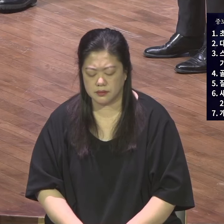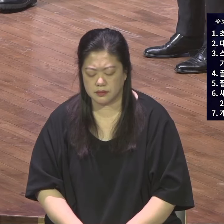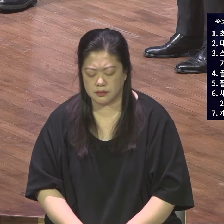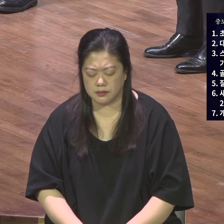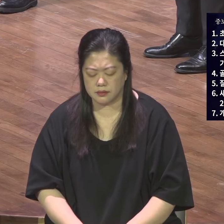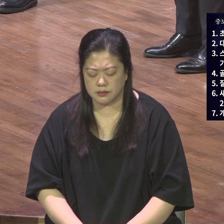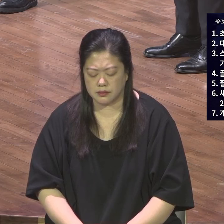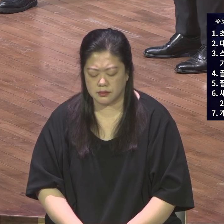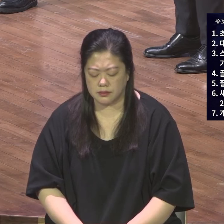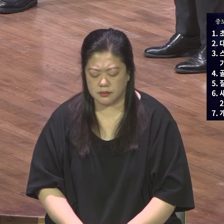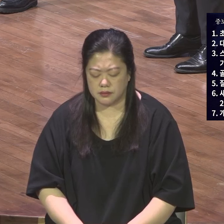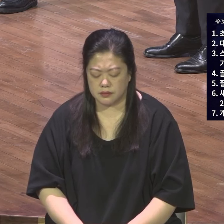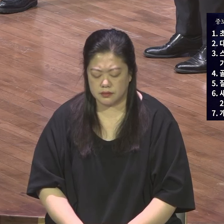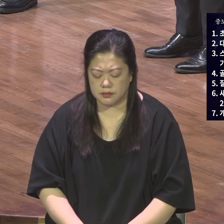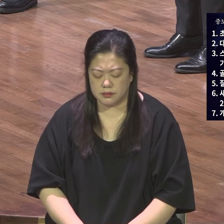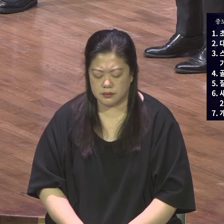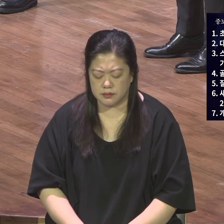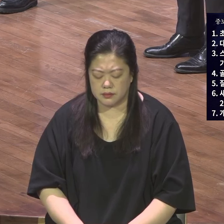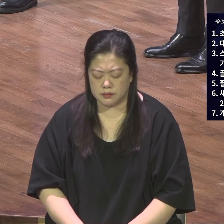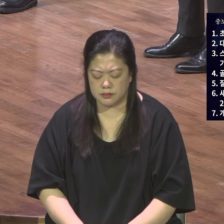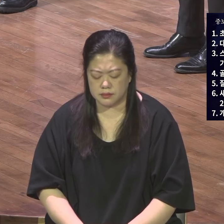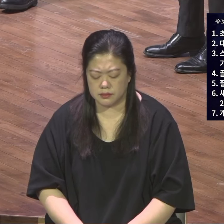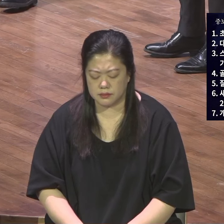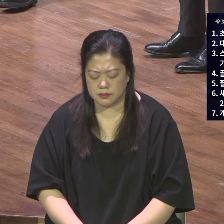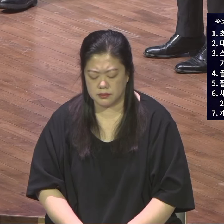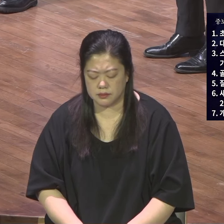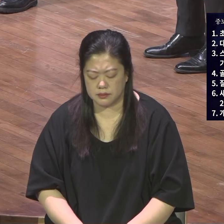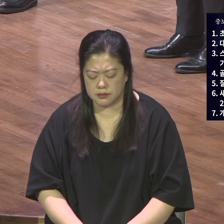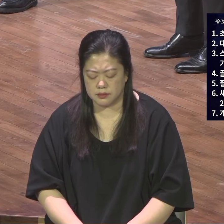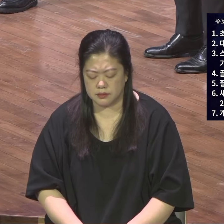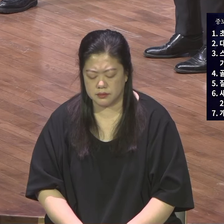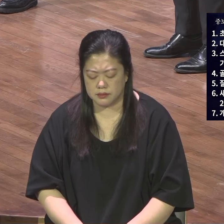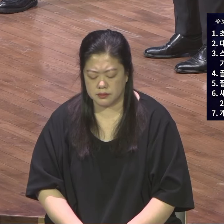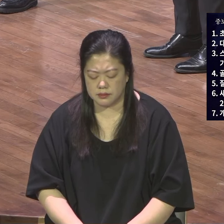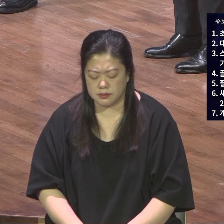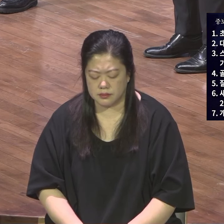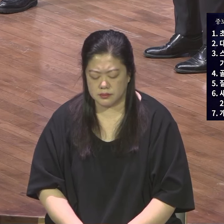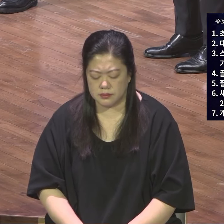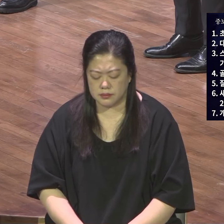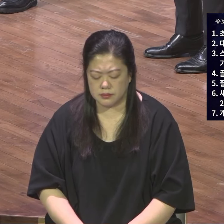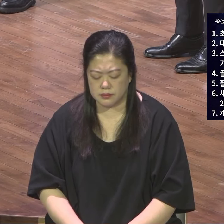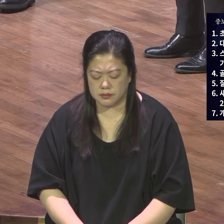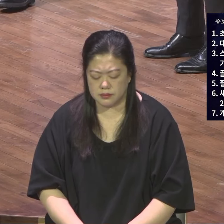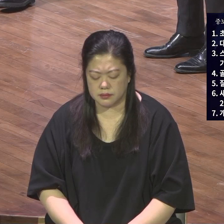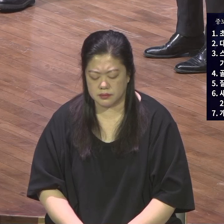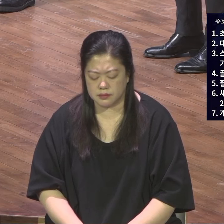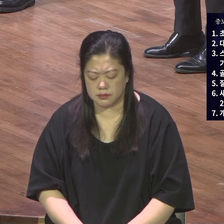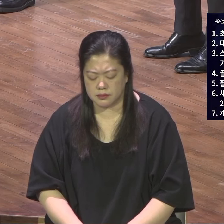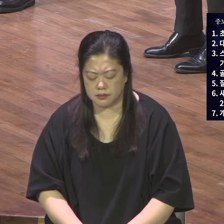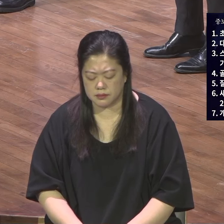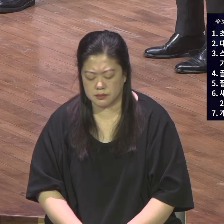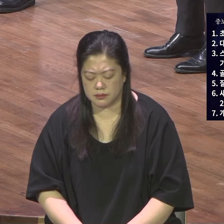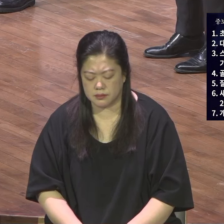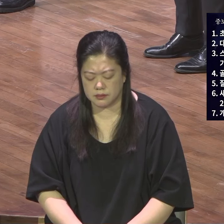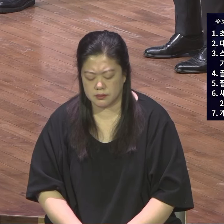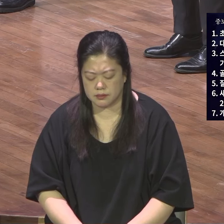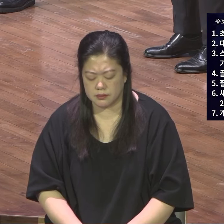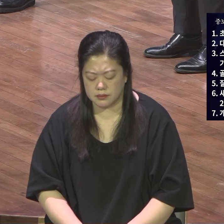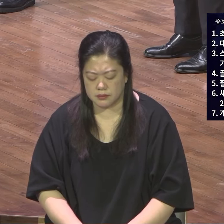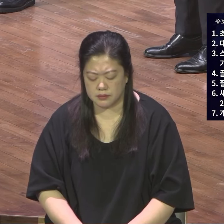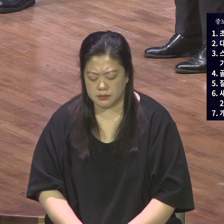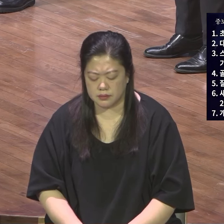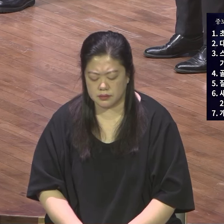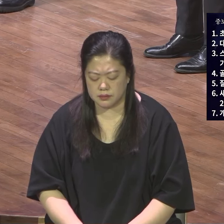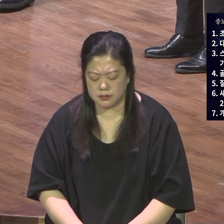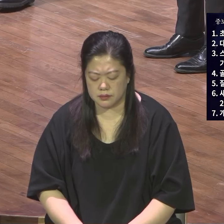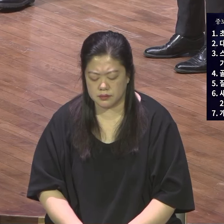되게 도와주시옵시며 제자와 될 수 있도록 주님께서 역사하여 주시옵소서. 이 새가족들의 마음을